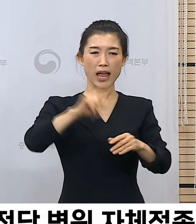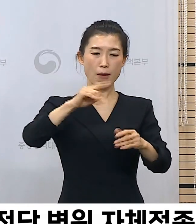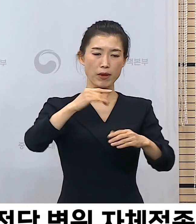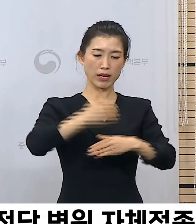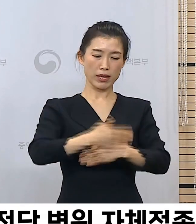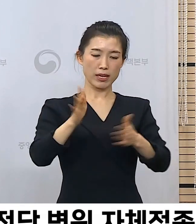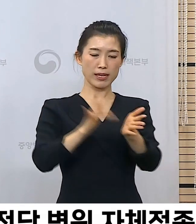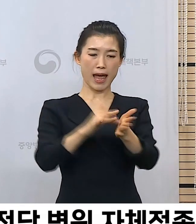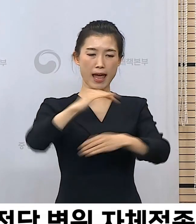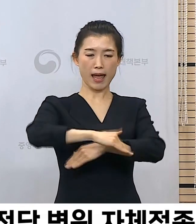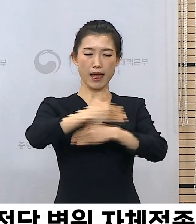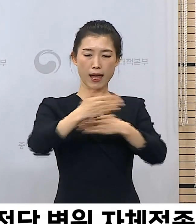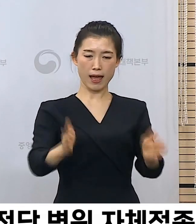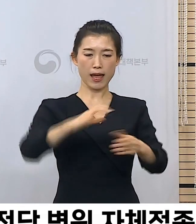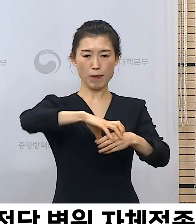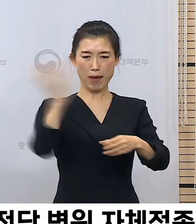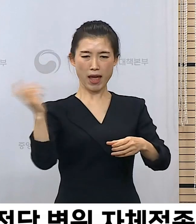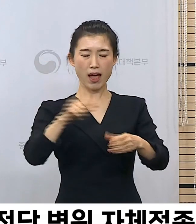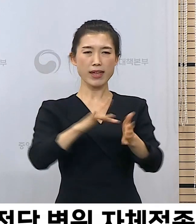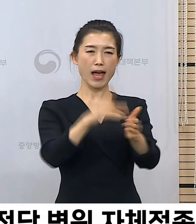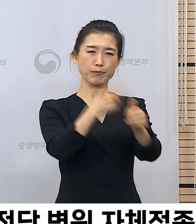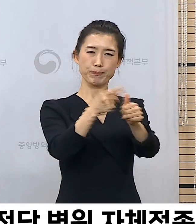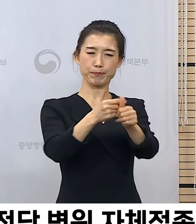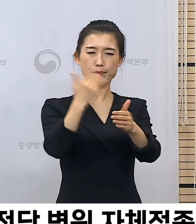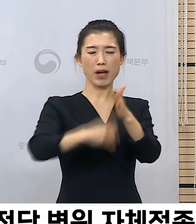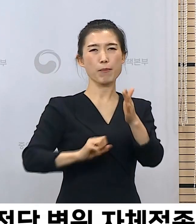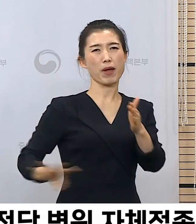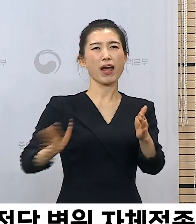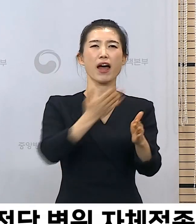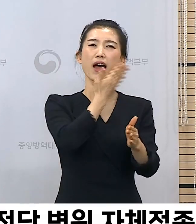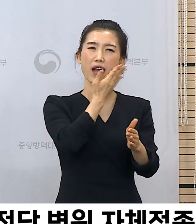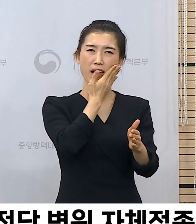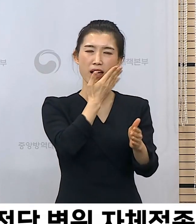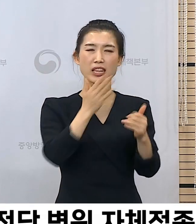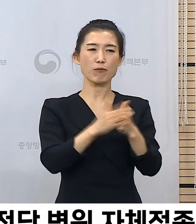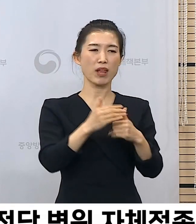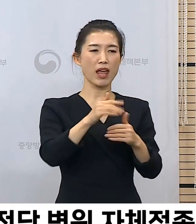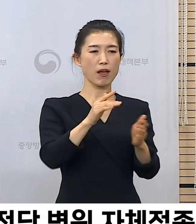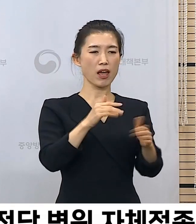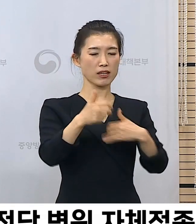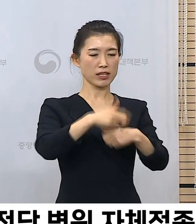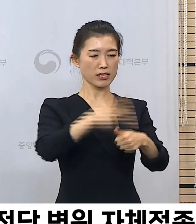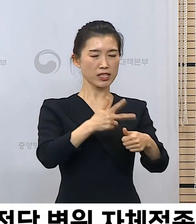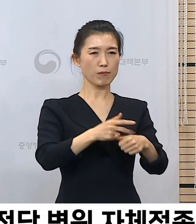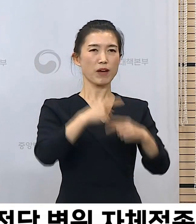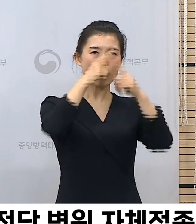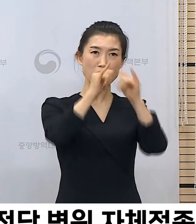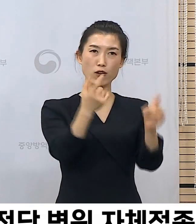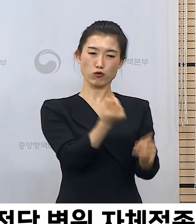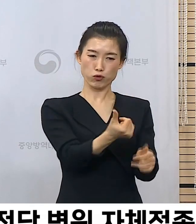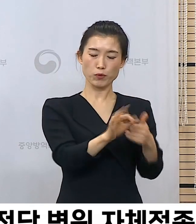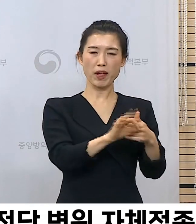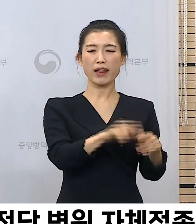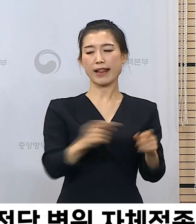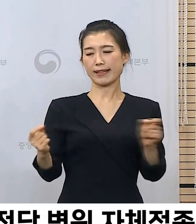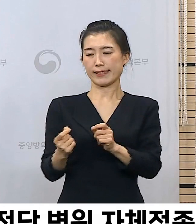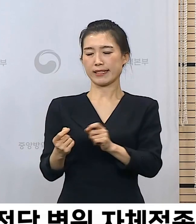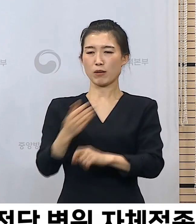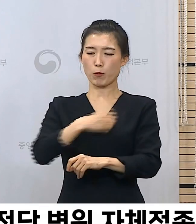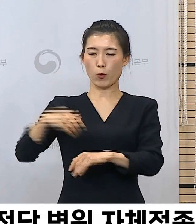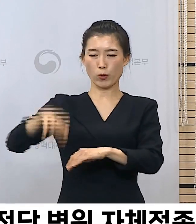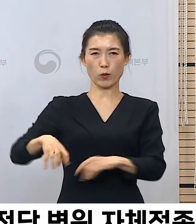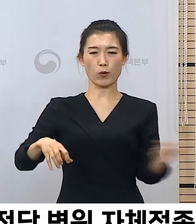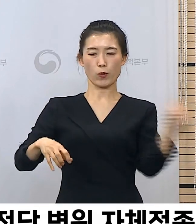위해 접종 대상 인원이 적은 의료기관의 경우에는 중앙 및 권역별 예방접종센터에서 예방접종을